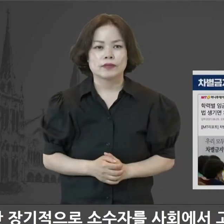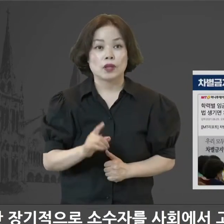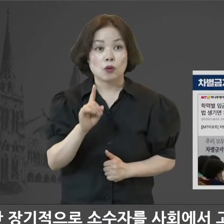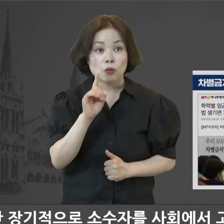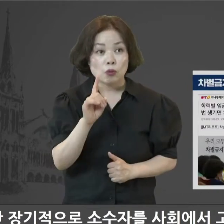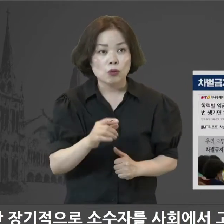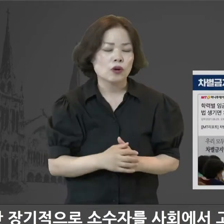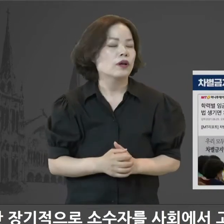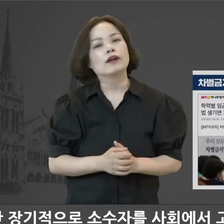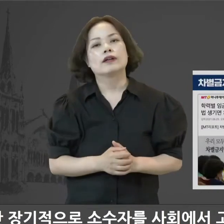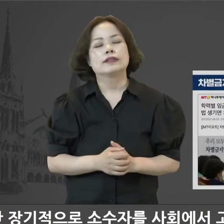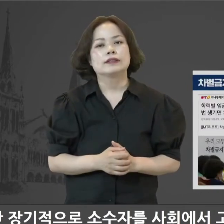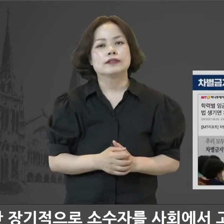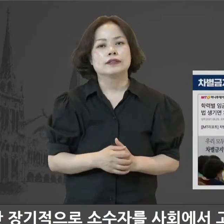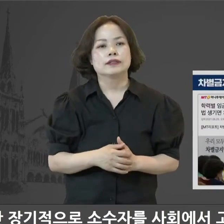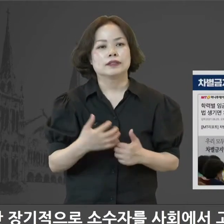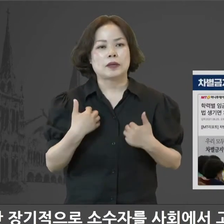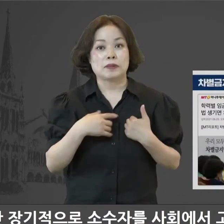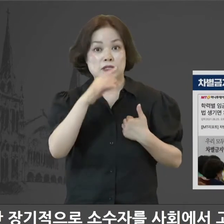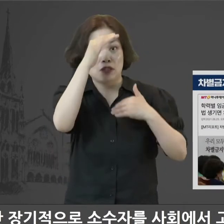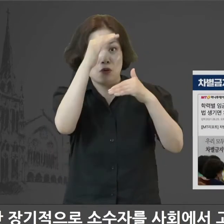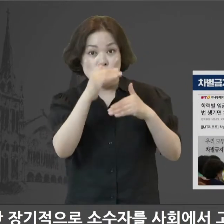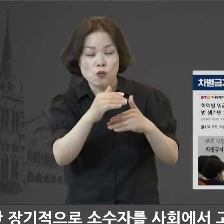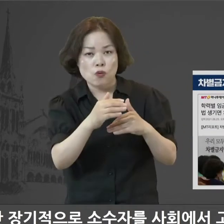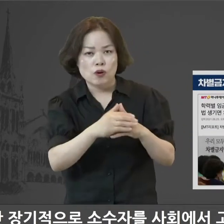보세요. 이게 아주 재미있는 현상인데,